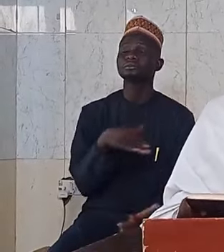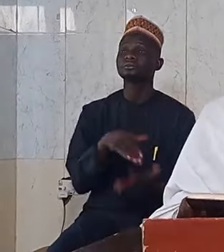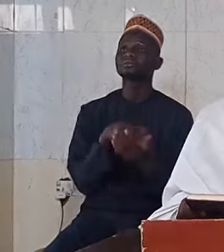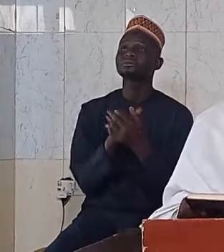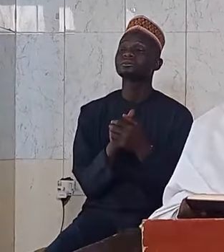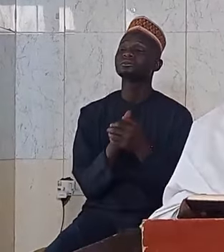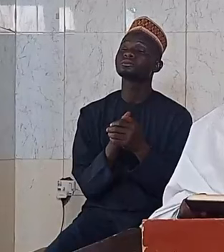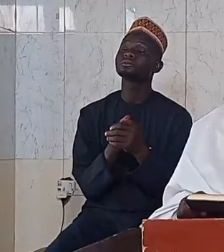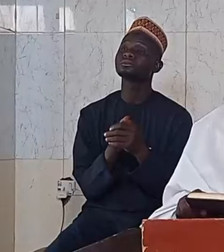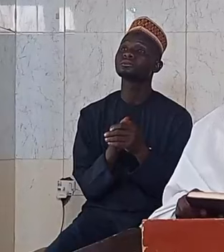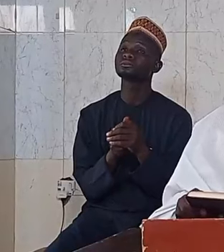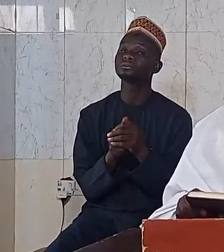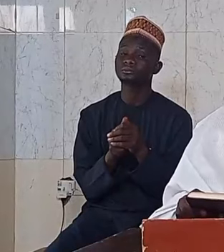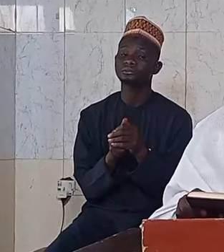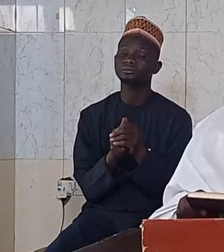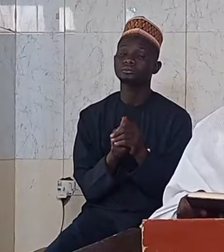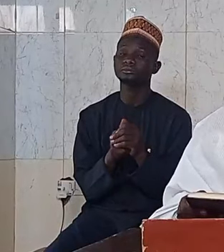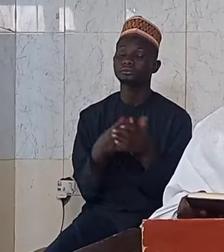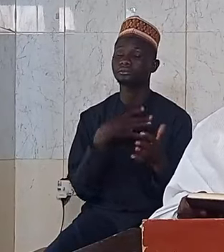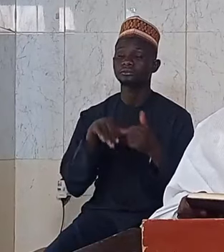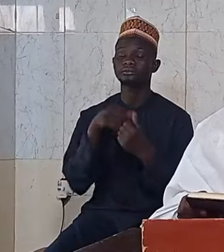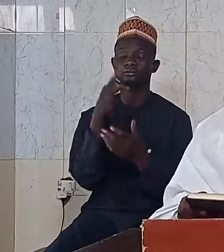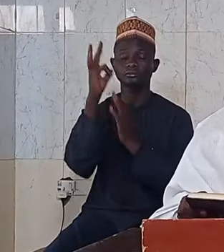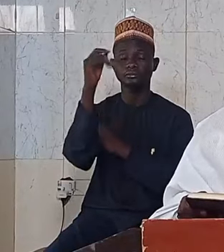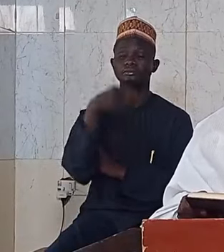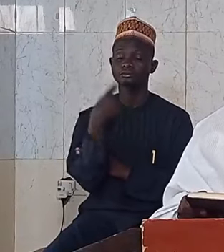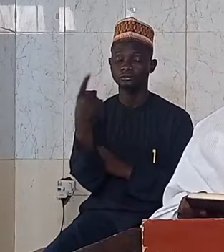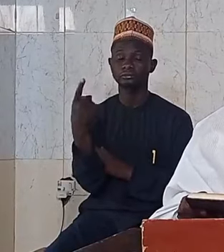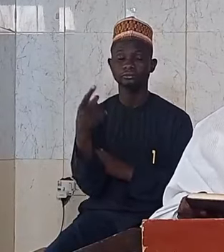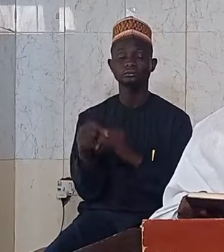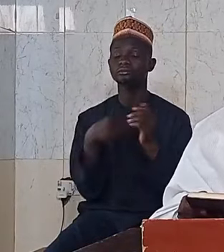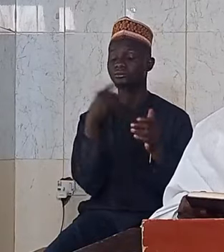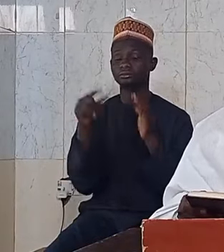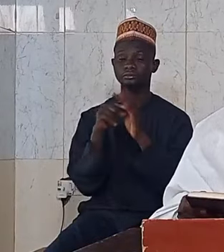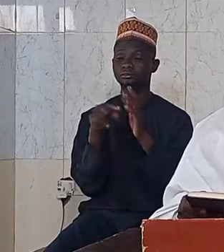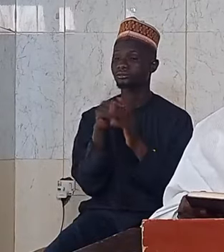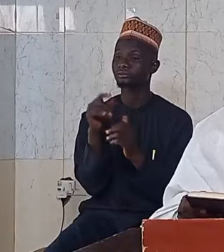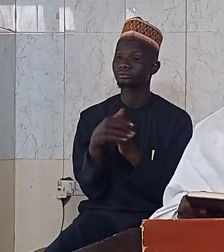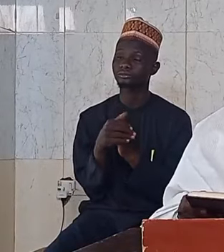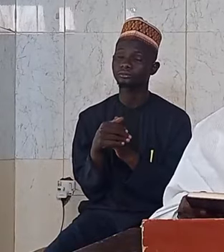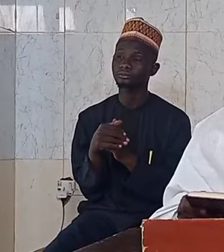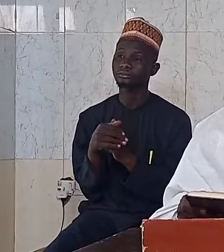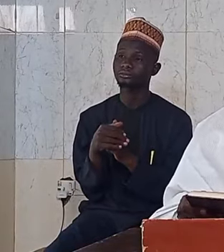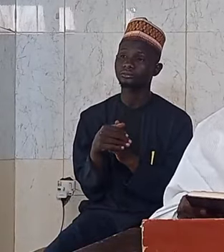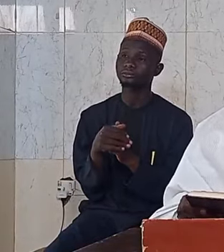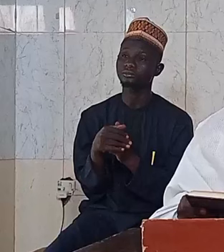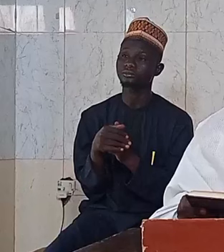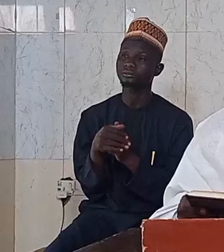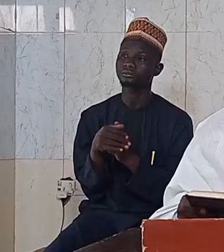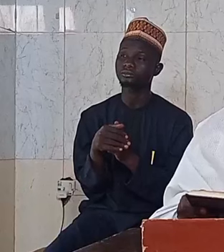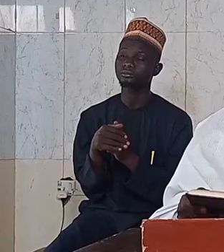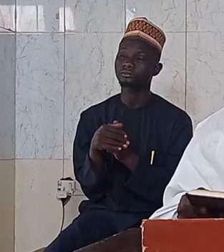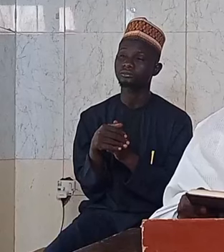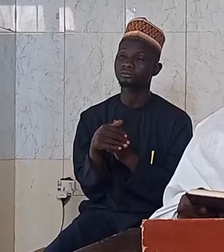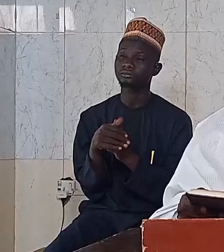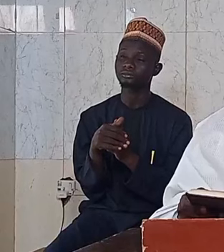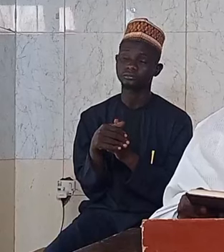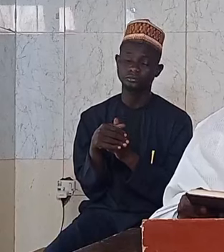fa ahlul haqqi aula bi zalika kama qala ta'ala kama da Allah maduke ce in takunu ta'lamuna